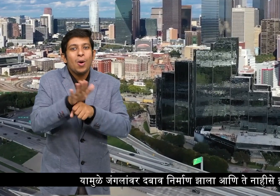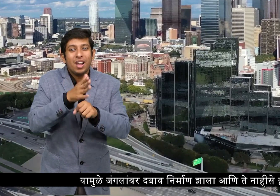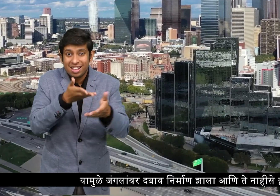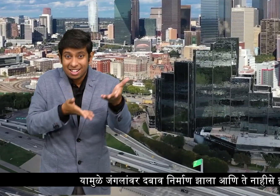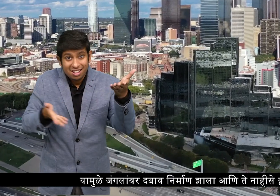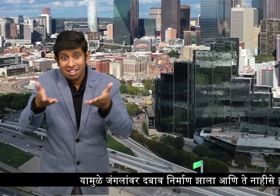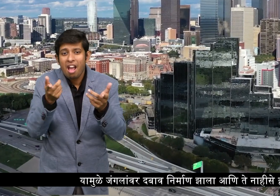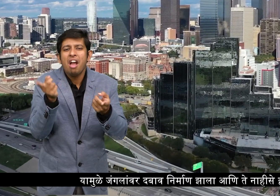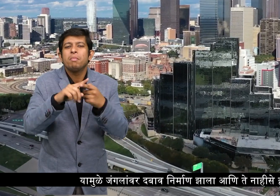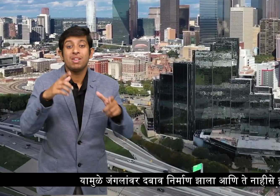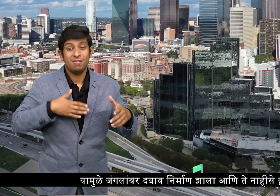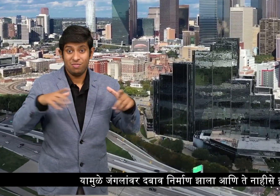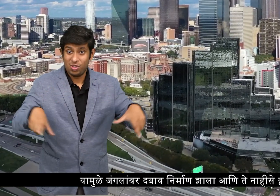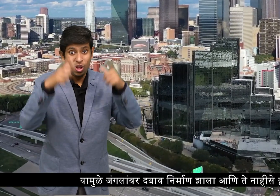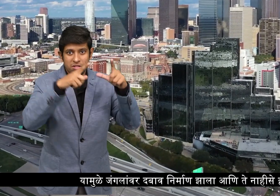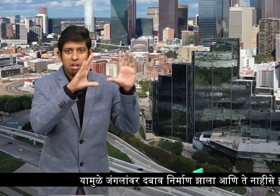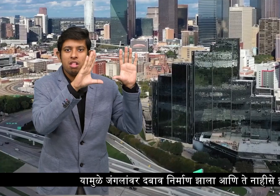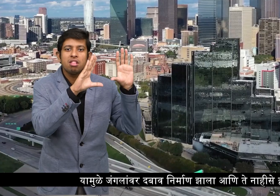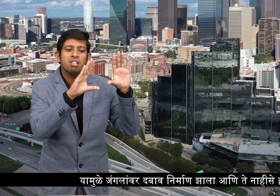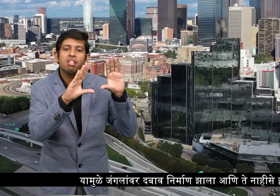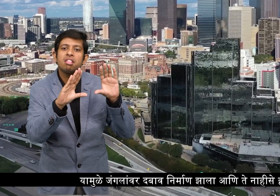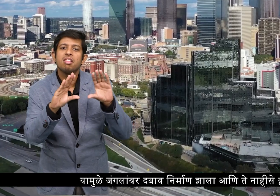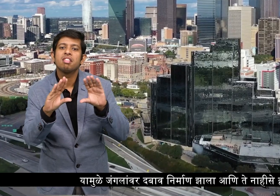दबाव निर्माण झाला आणि ते नाहीसे होऊ लागले.